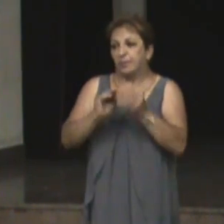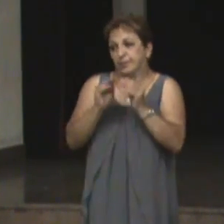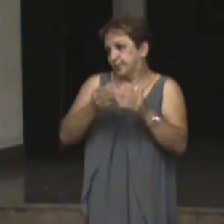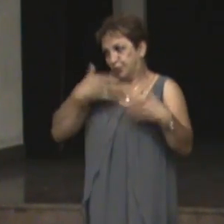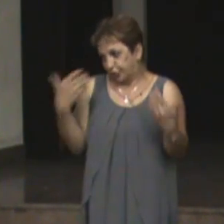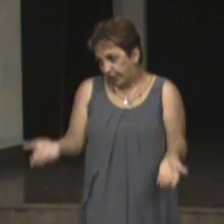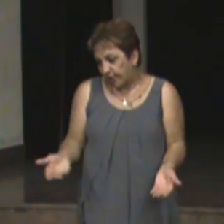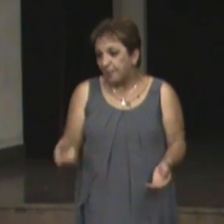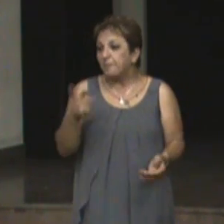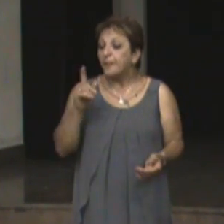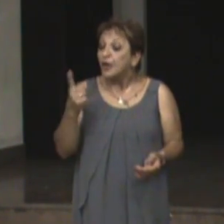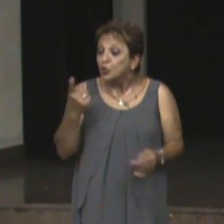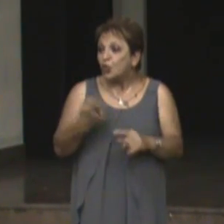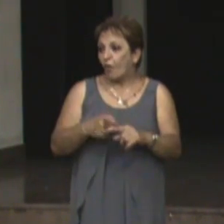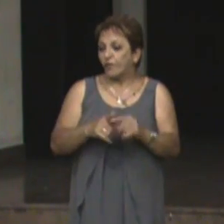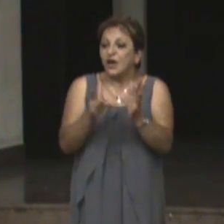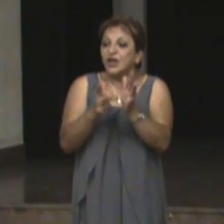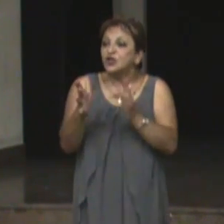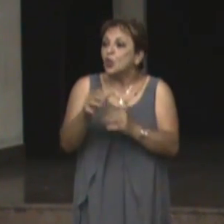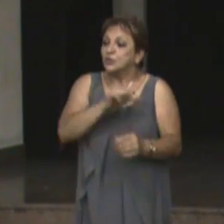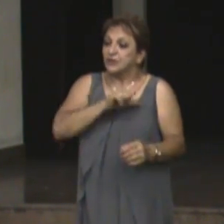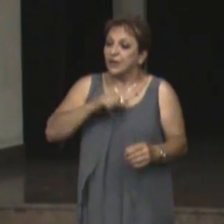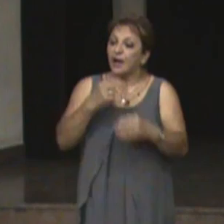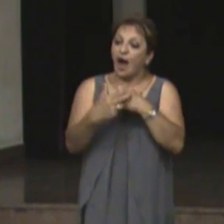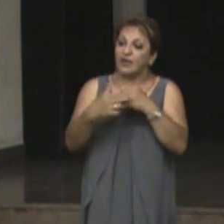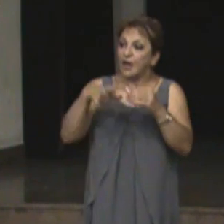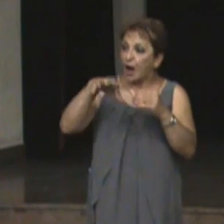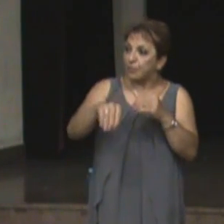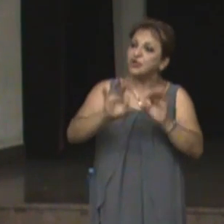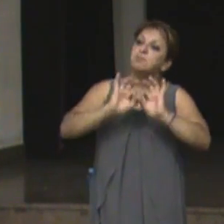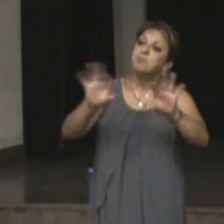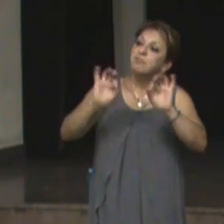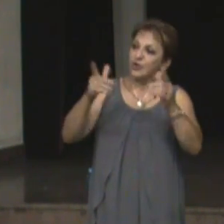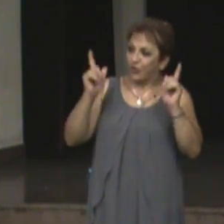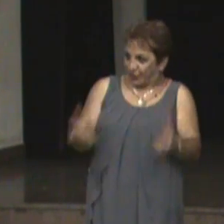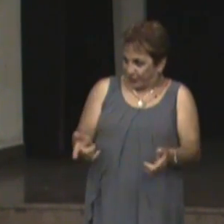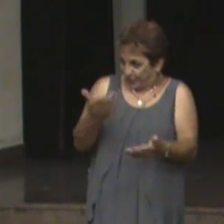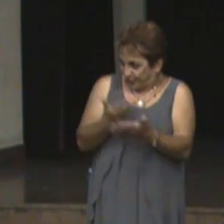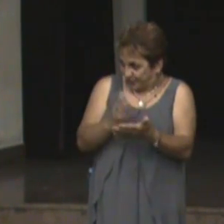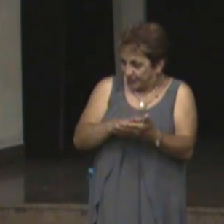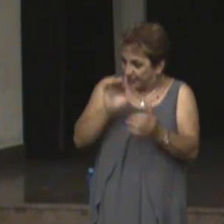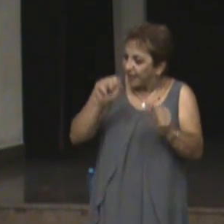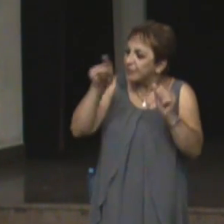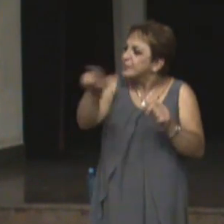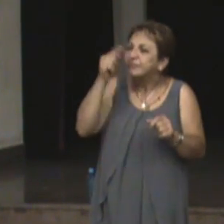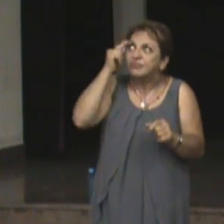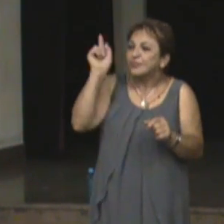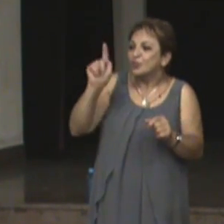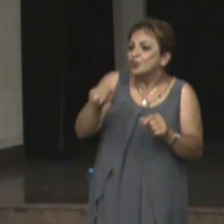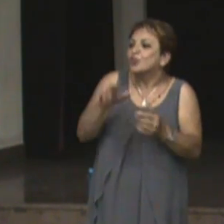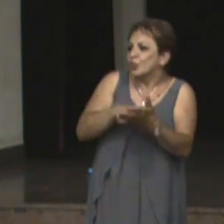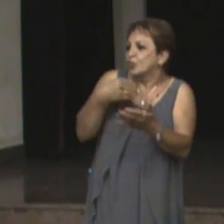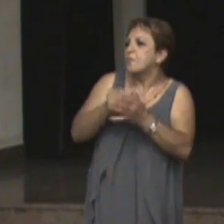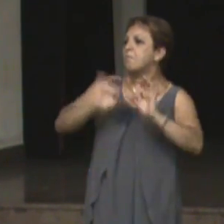Քրիստոս ինքը արդեն իսկ ավետարանում մեկնաբանում է այս առակը, բացատրում է, թե ինչ է այս